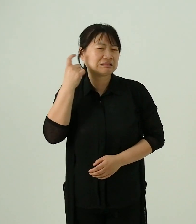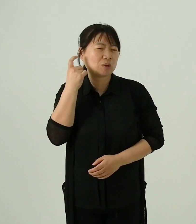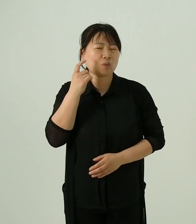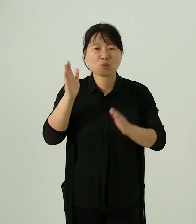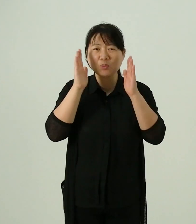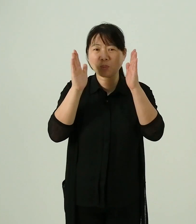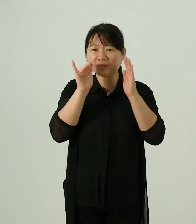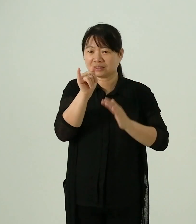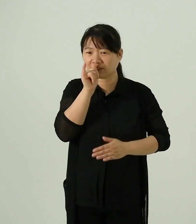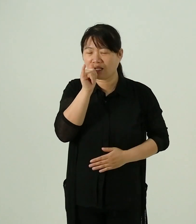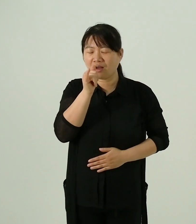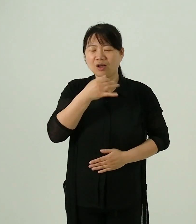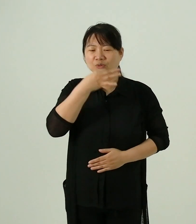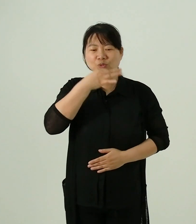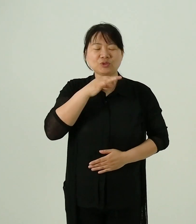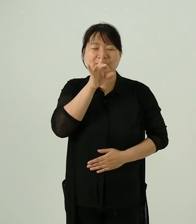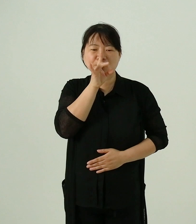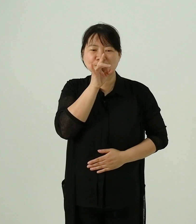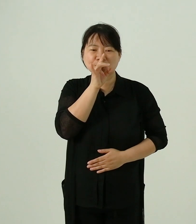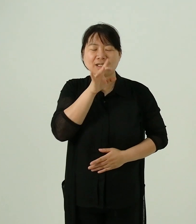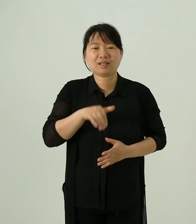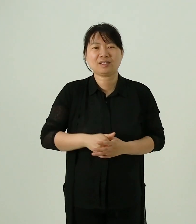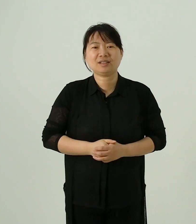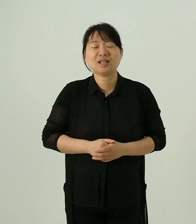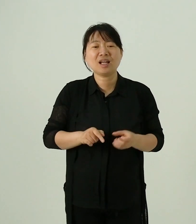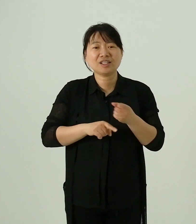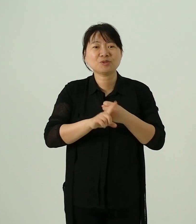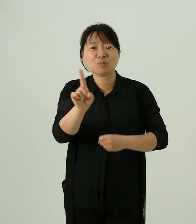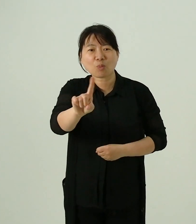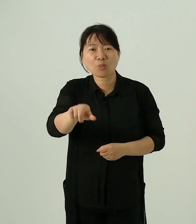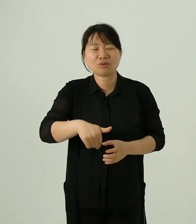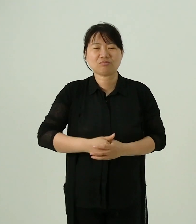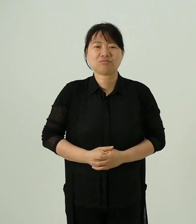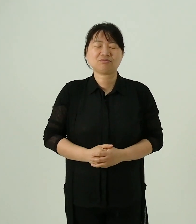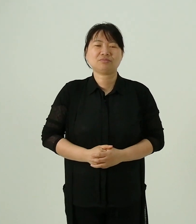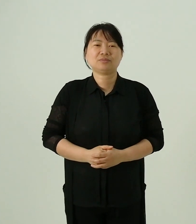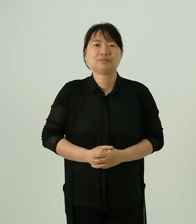공부를 해봐야 유익이 안 되는 이유가 뭐냐 하면